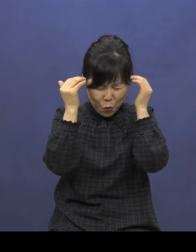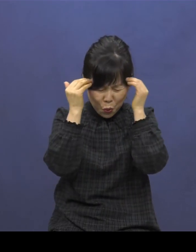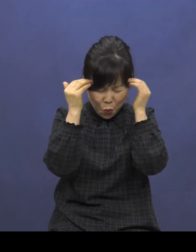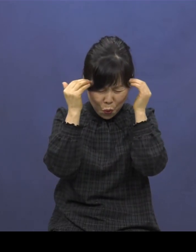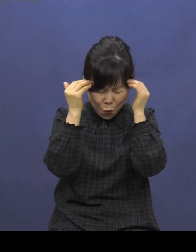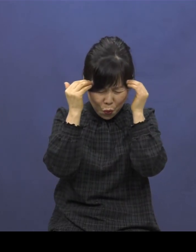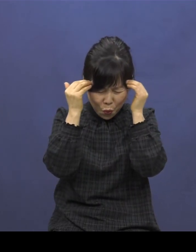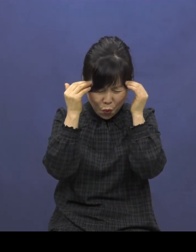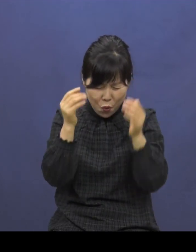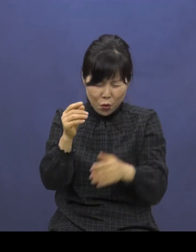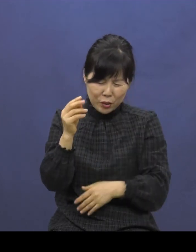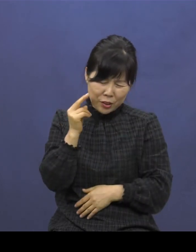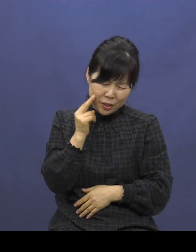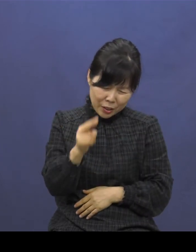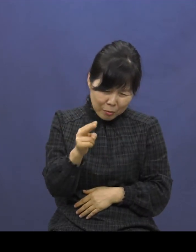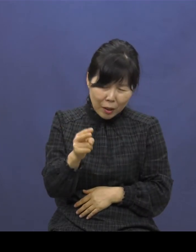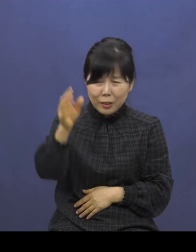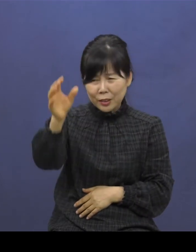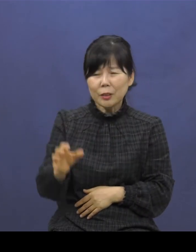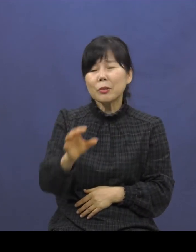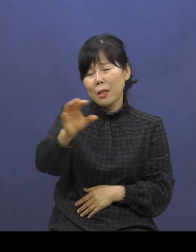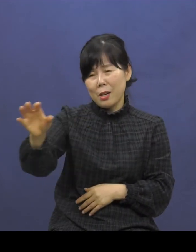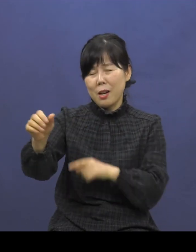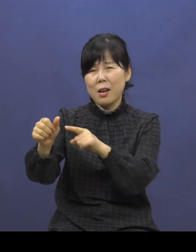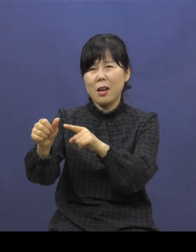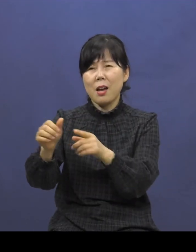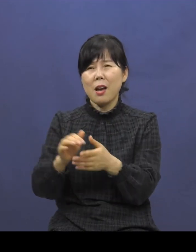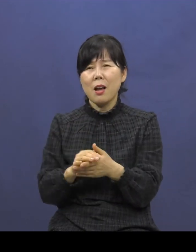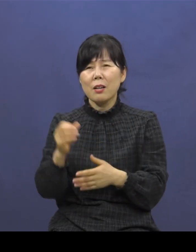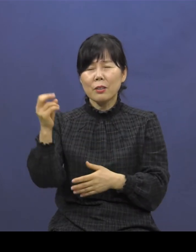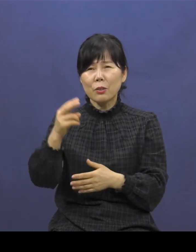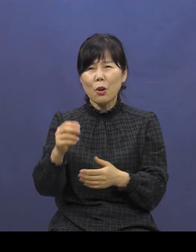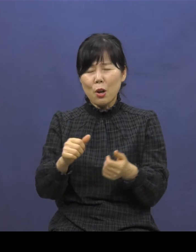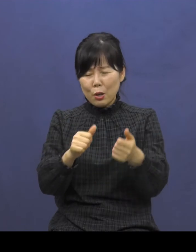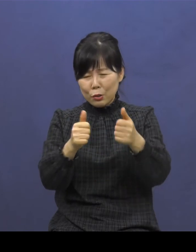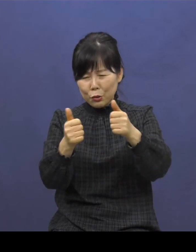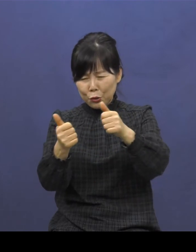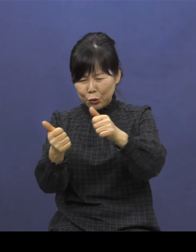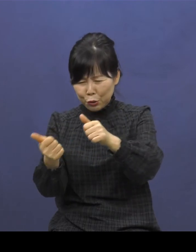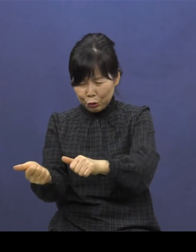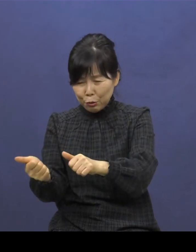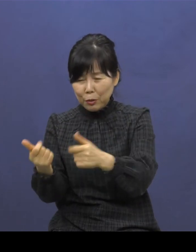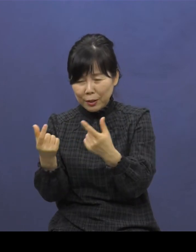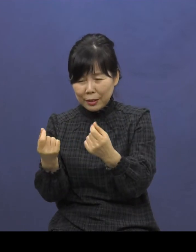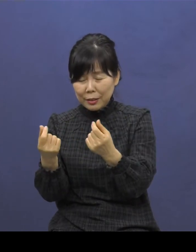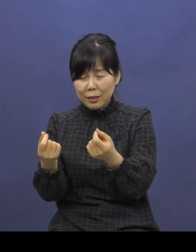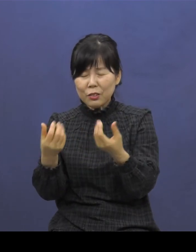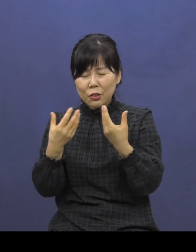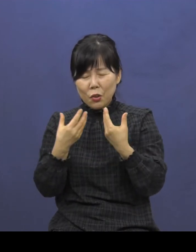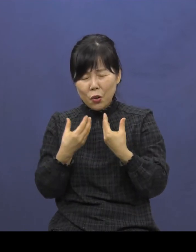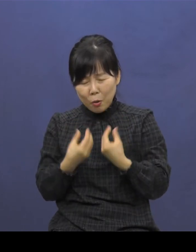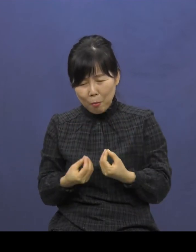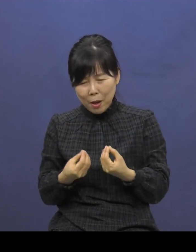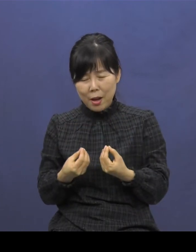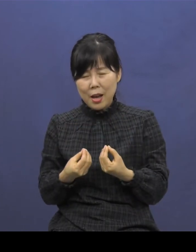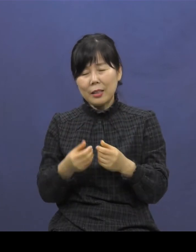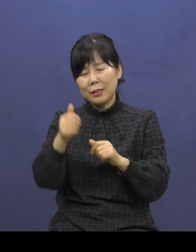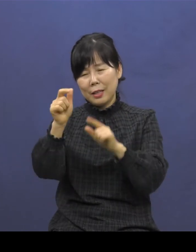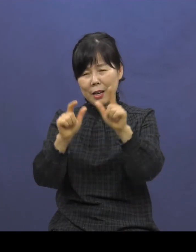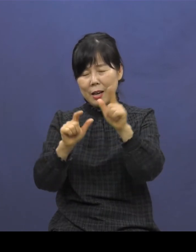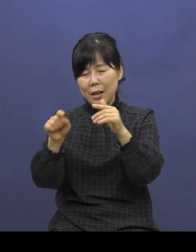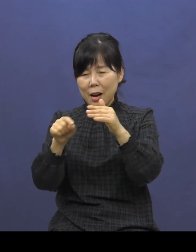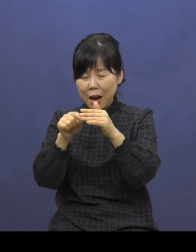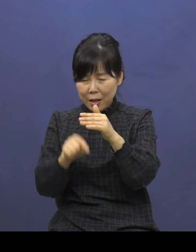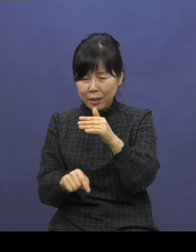정말 세상의 고통 중에서 그보다 더 낮은 곳이 어디 있겠습니까? 그리고 거기서 죽음이라는 최고의 절망까지 내려갔습니다.